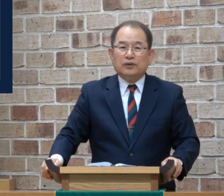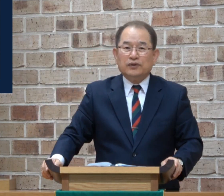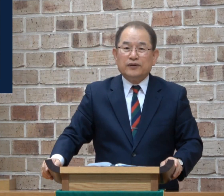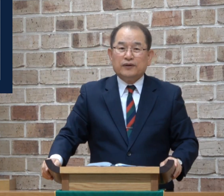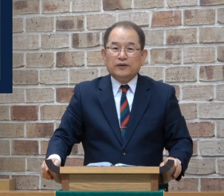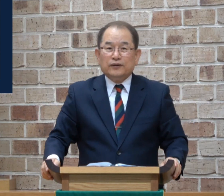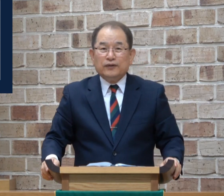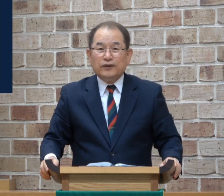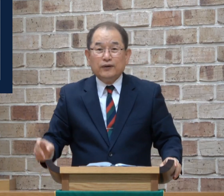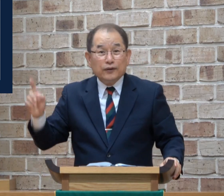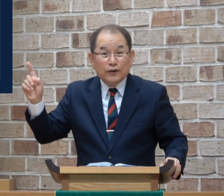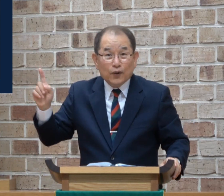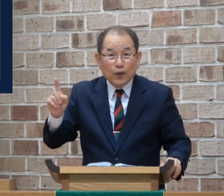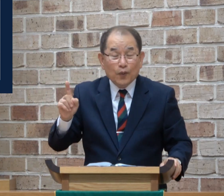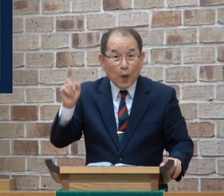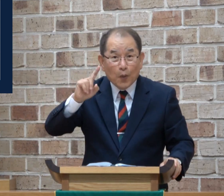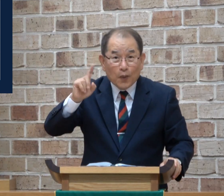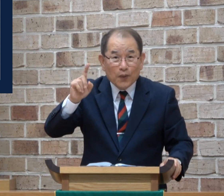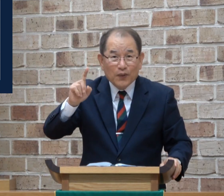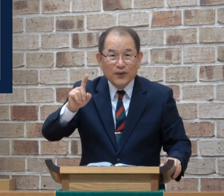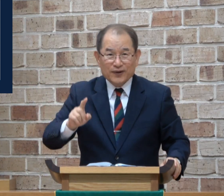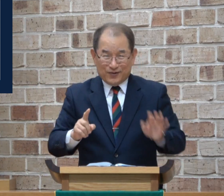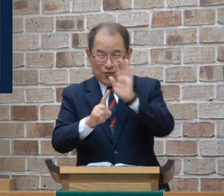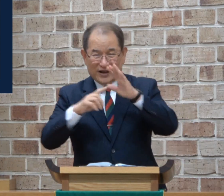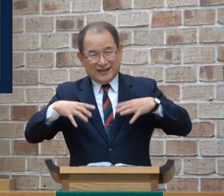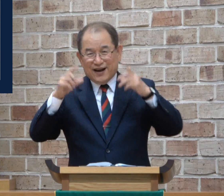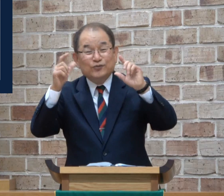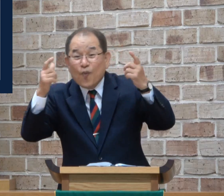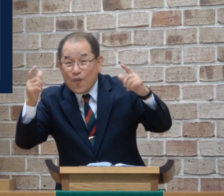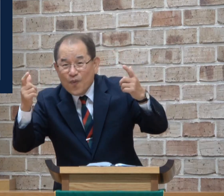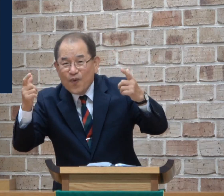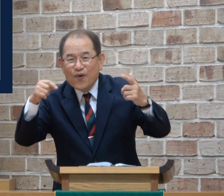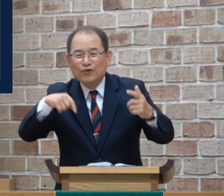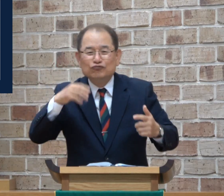이것은 저를 자랑하기 위함이 아니라 우리 서울농아교회 유튜브